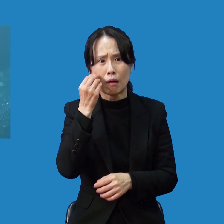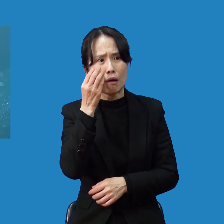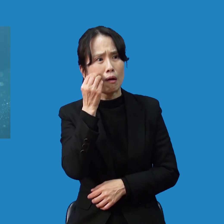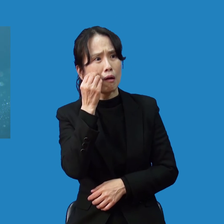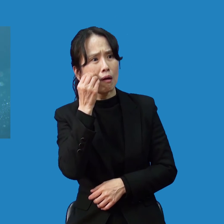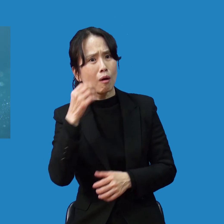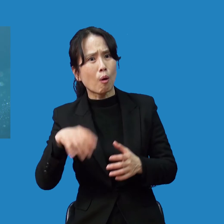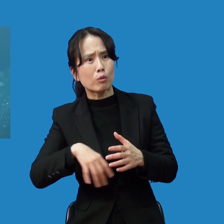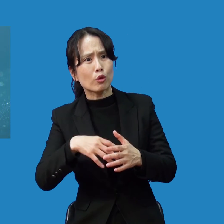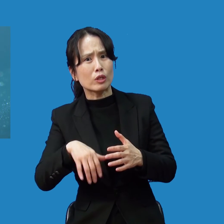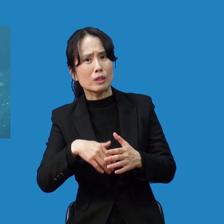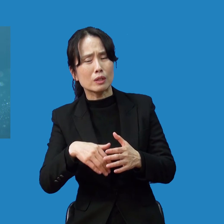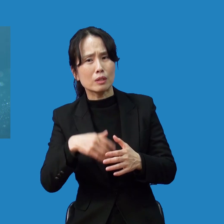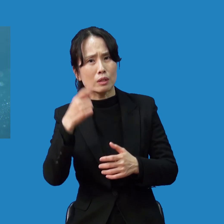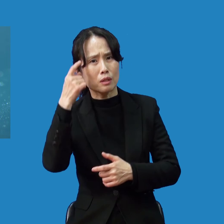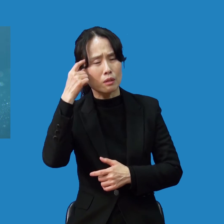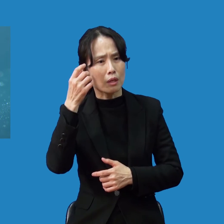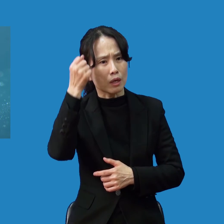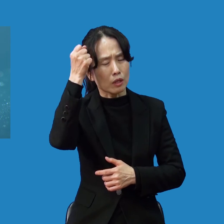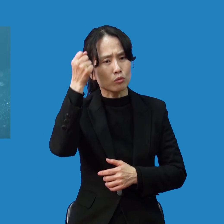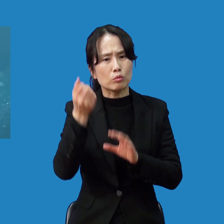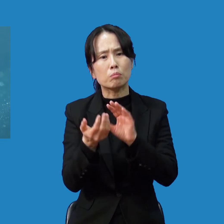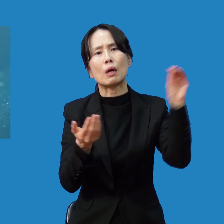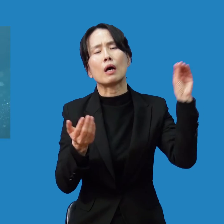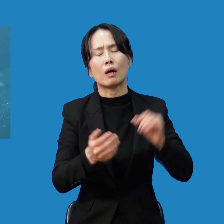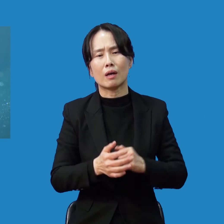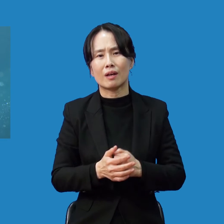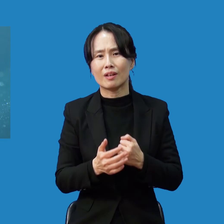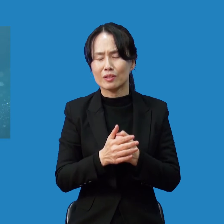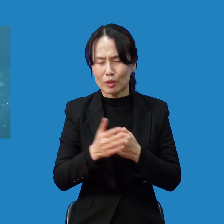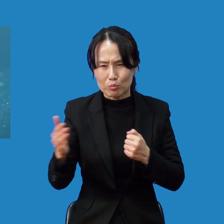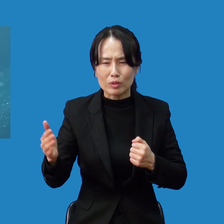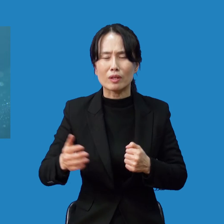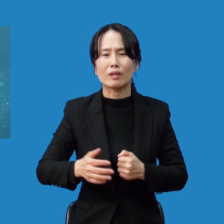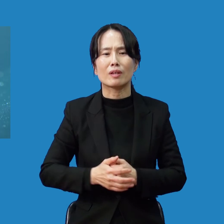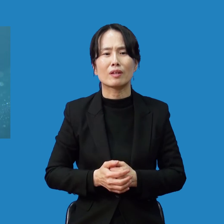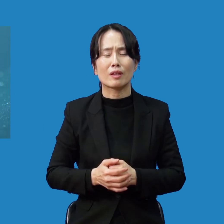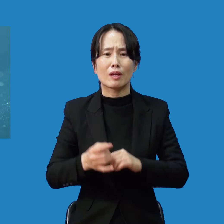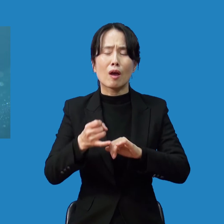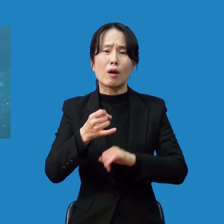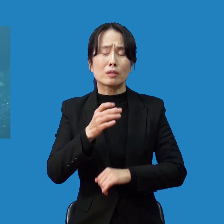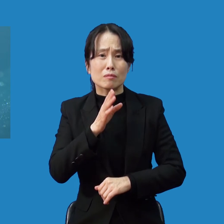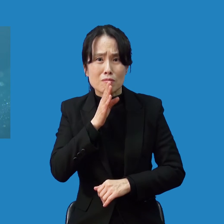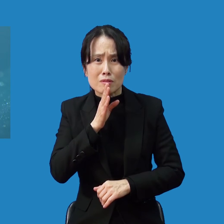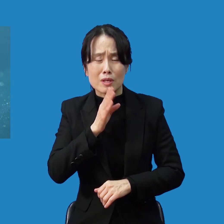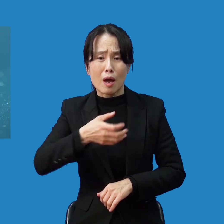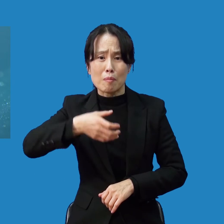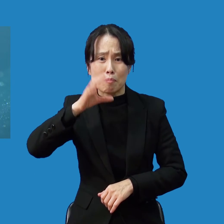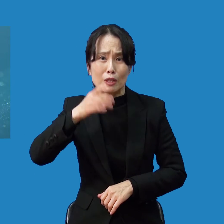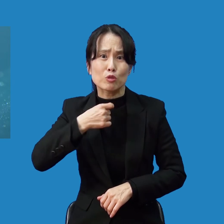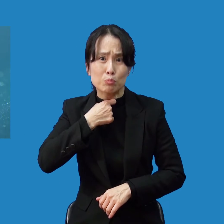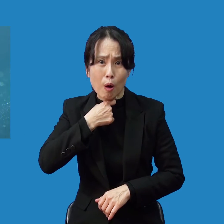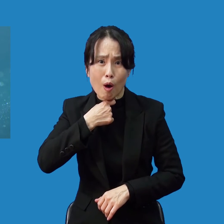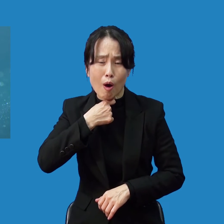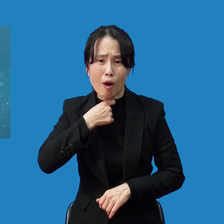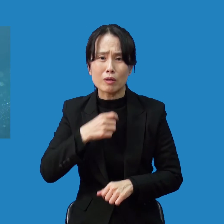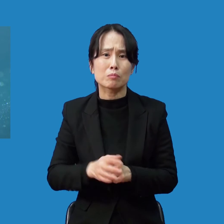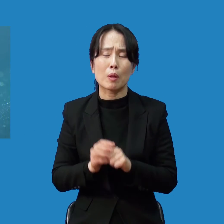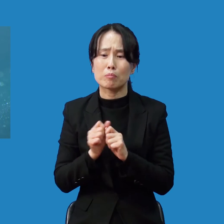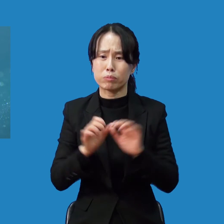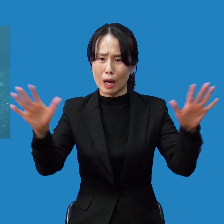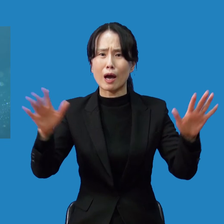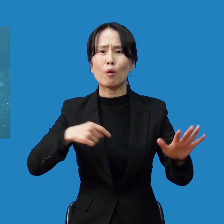그러니까 꼭 마시고 싶으면 다 보내놓고 혼자서 홀짝홀짝 하시든지, 이